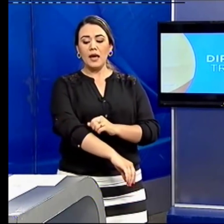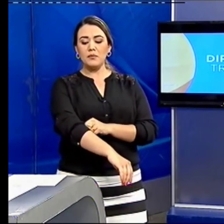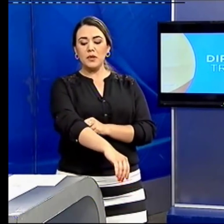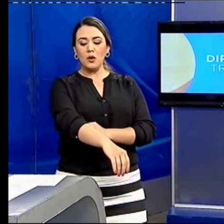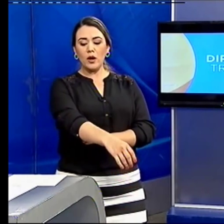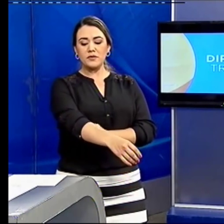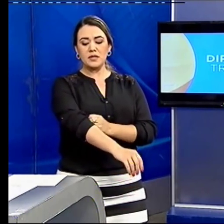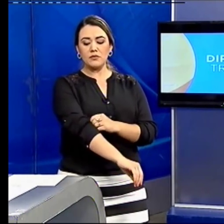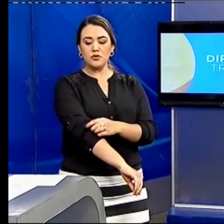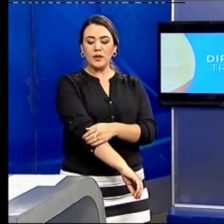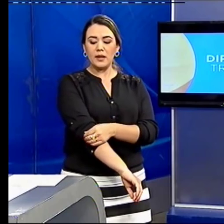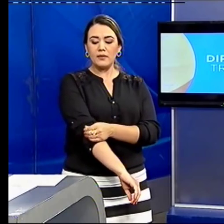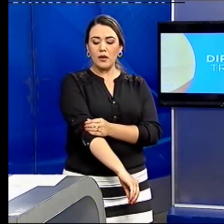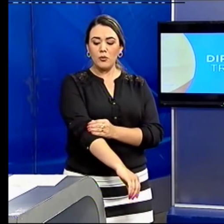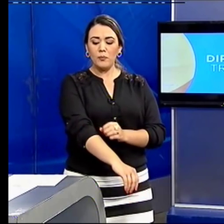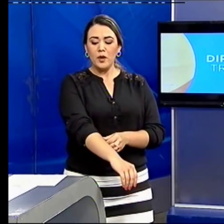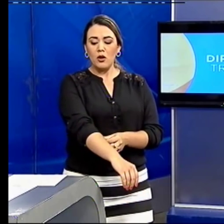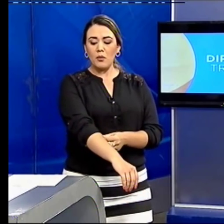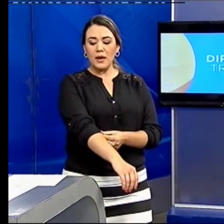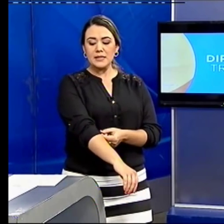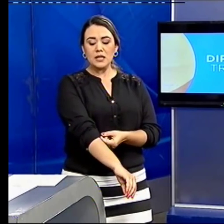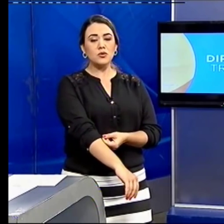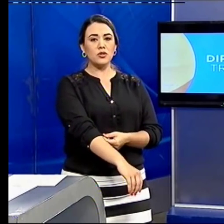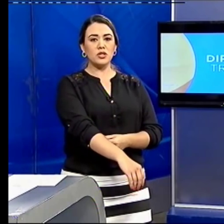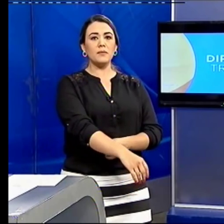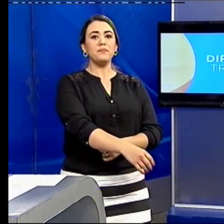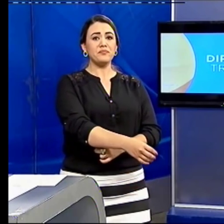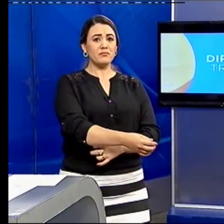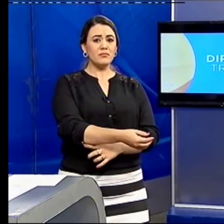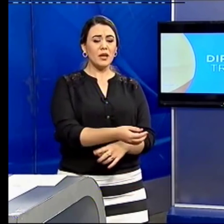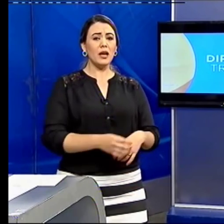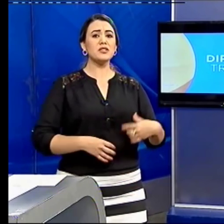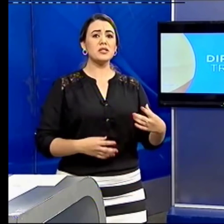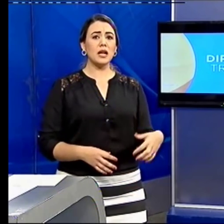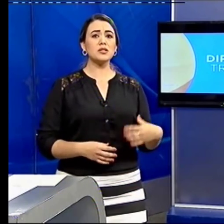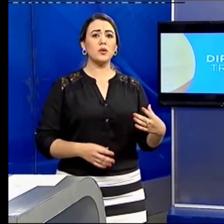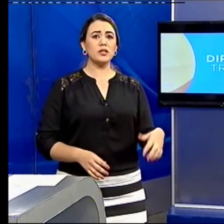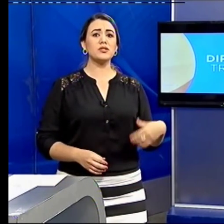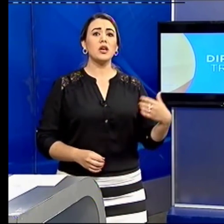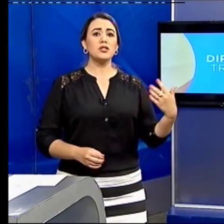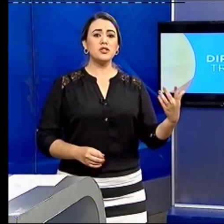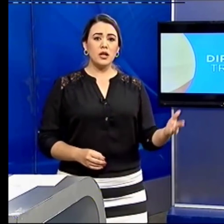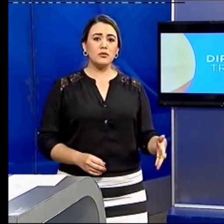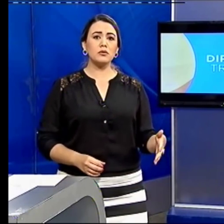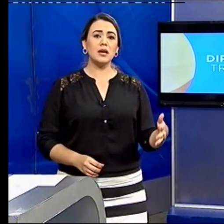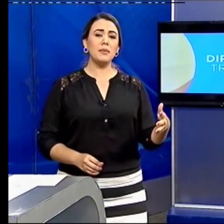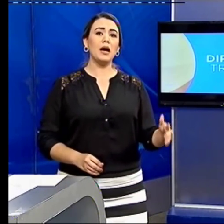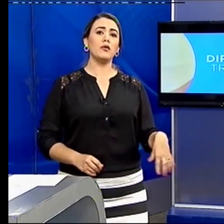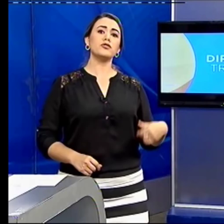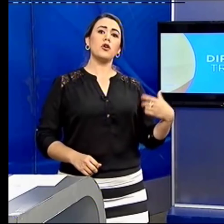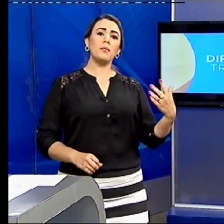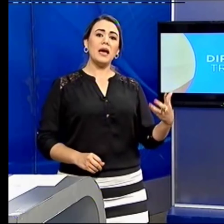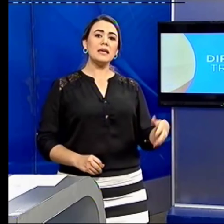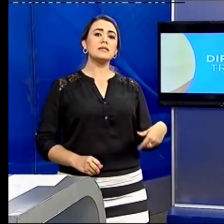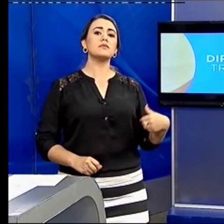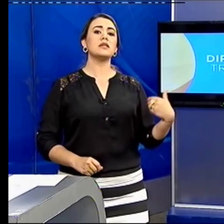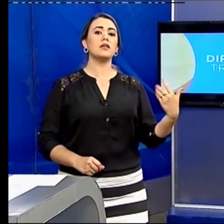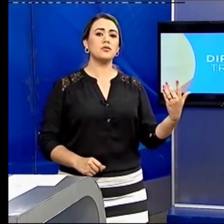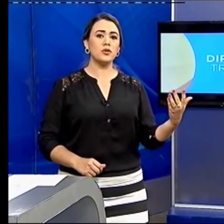em 1881, começa a surgir legislações de direito do trabalho, onde começam-se a